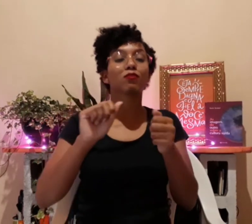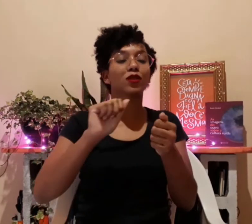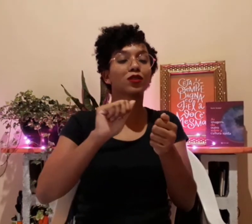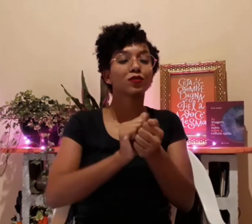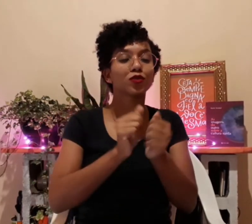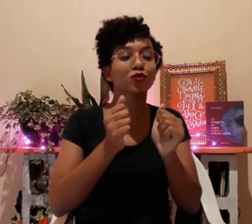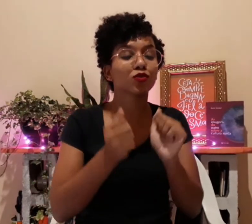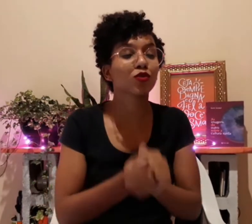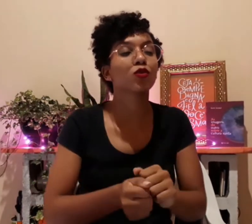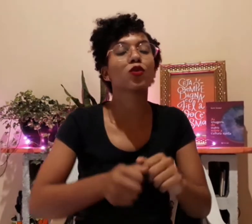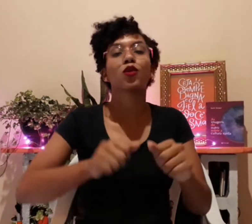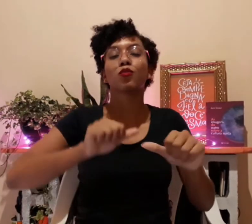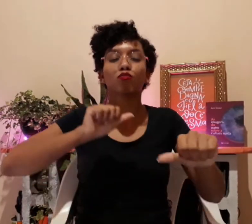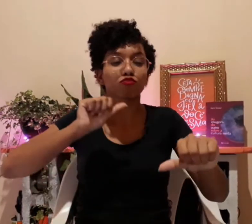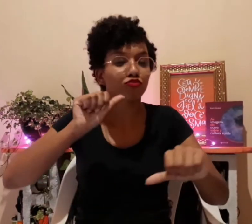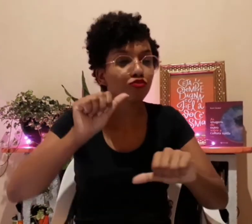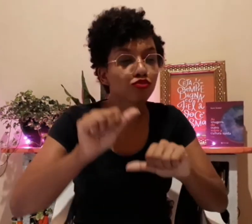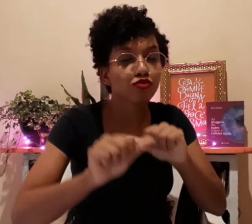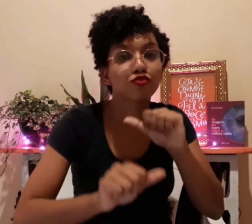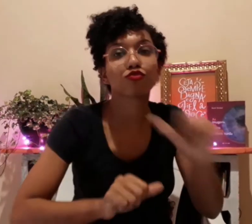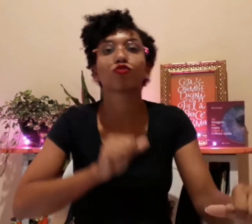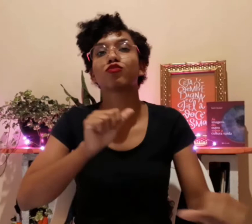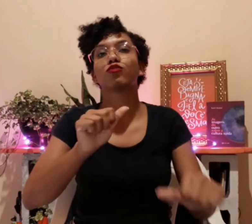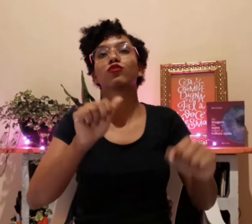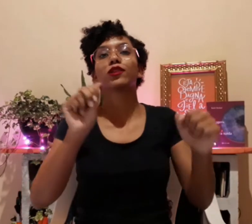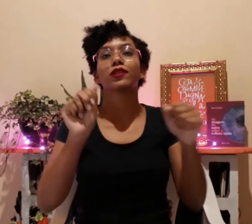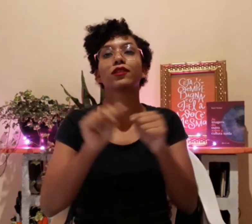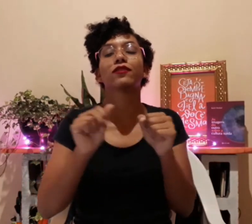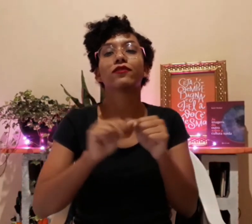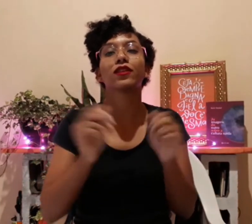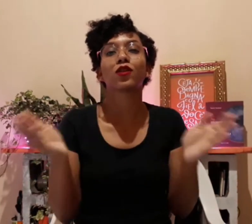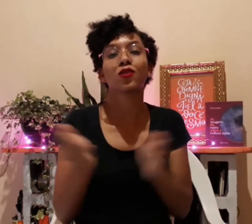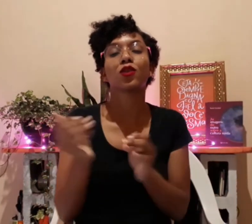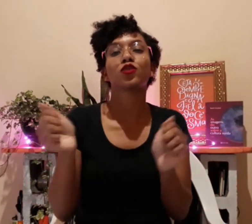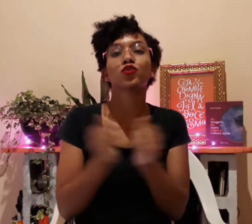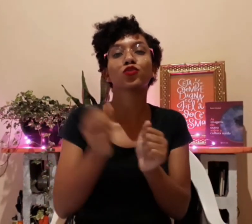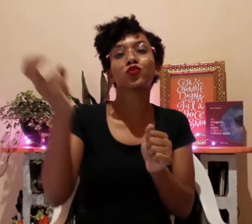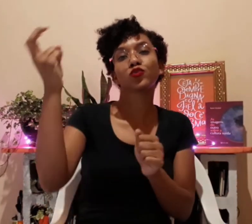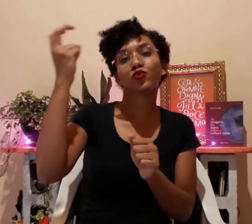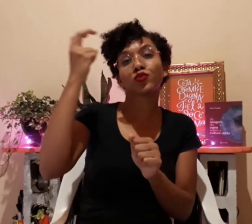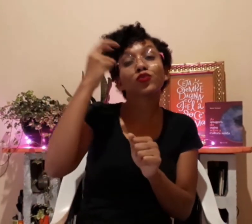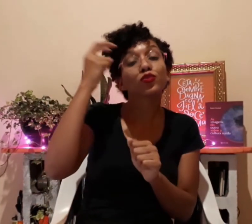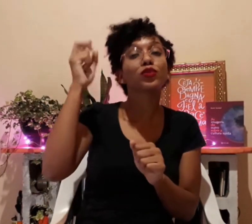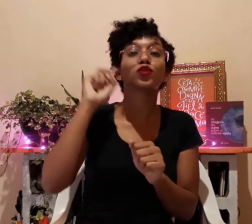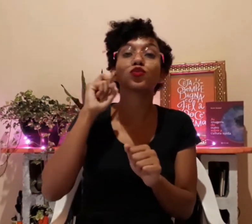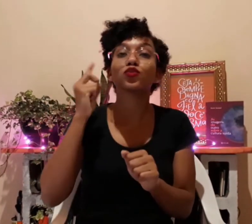surda, cultura surda. Então foi feita uma troca ali de informações.